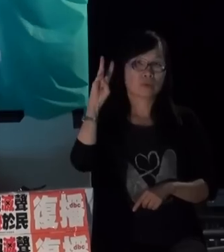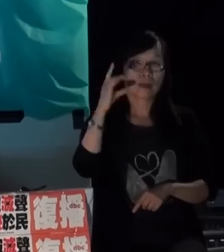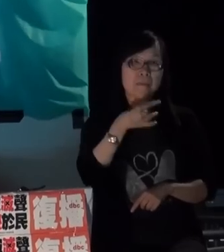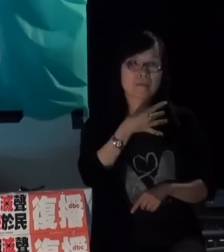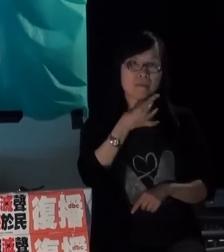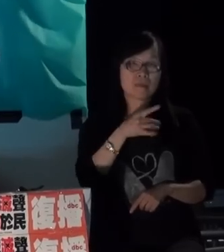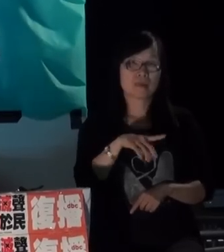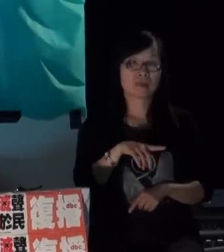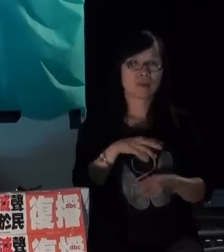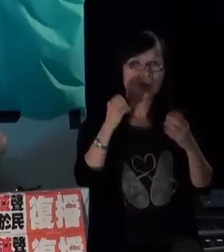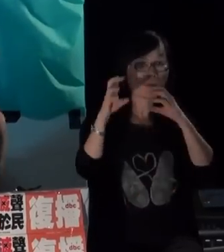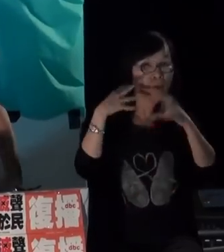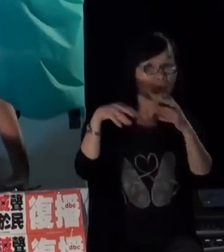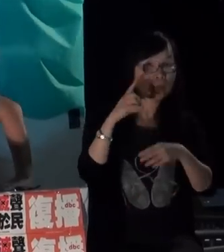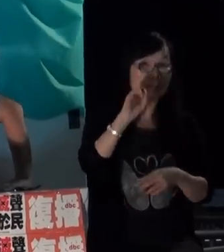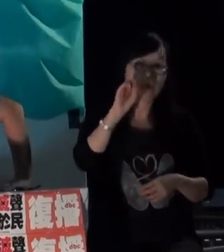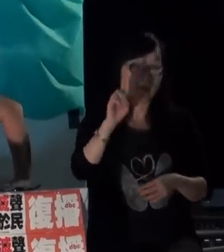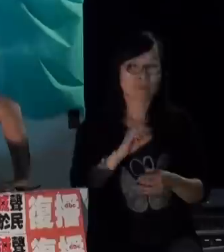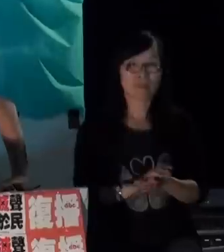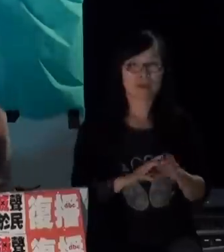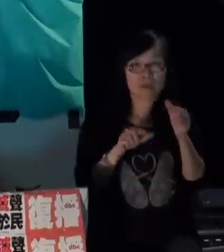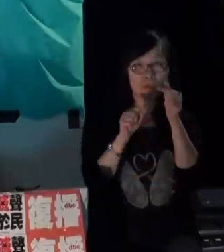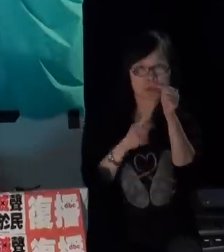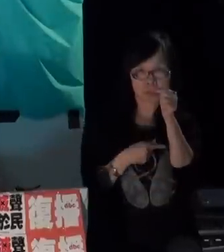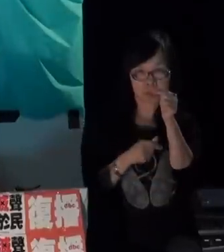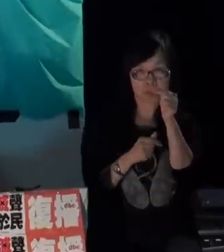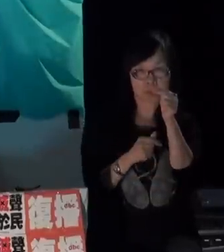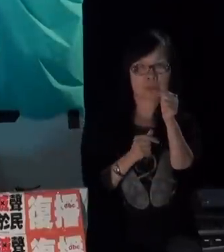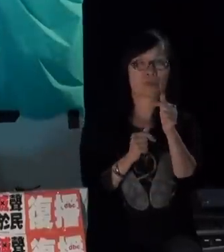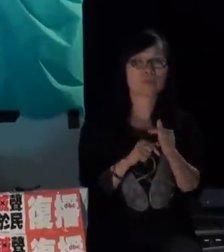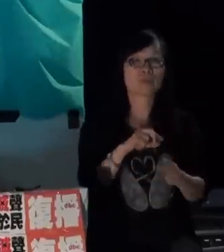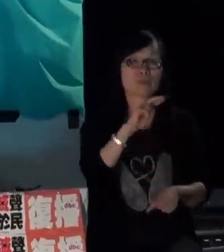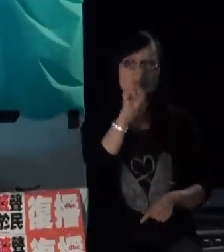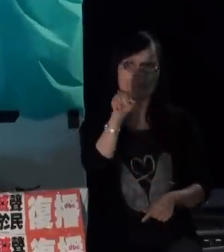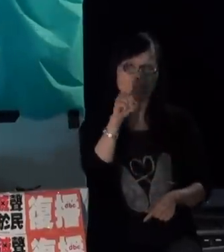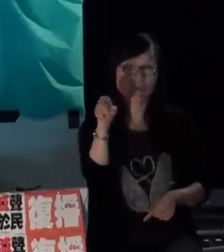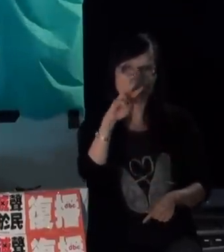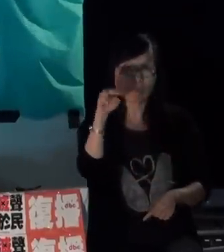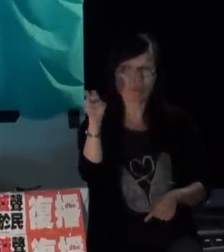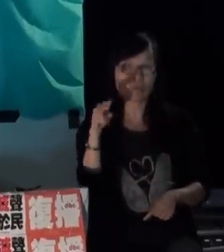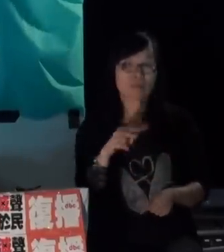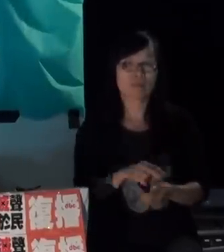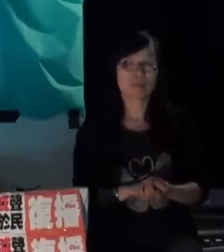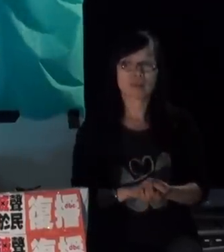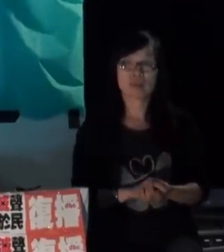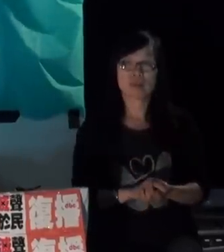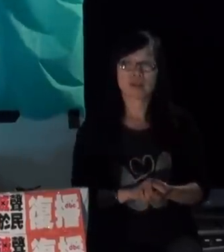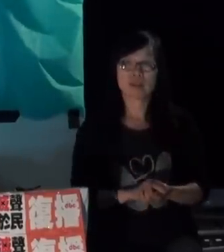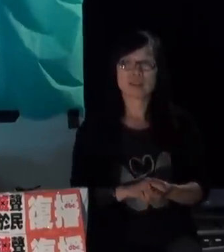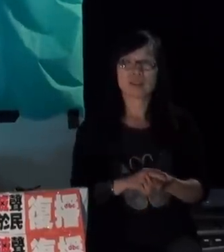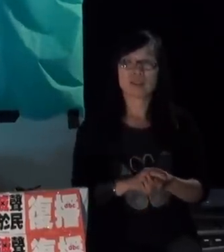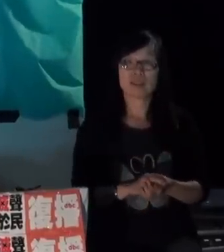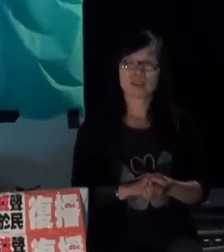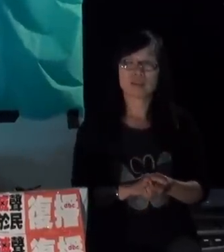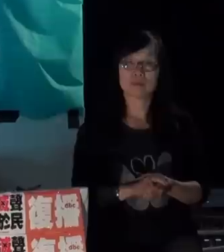係 啊， 係嘛？未宣誓開唔到會啊嘛，咁十月十號，咁啊點會揾到一個？ 無 中生有